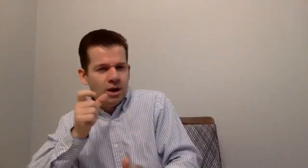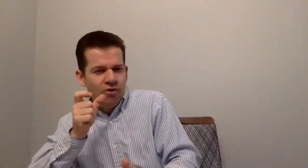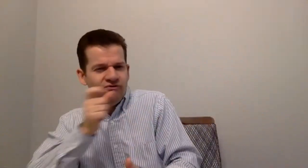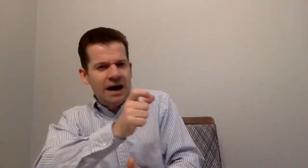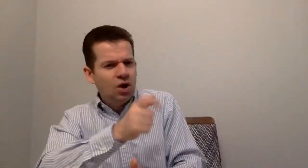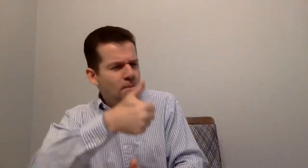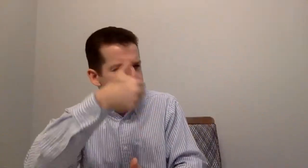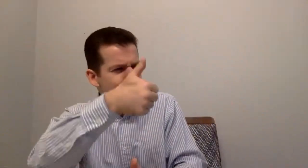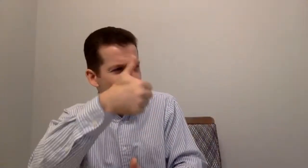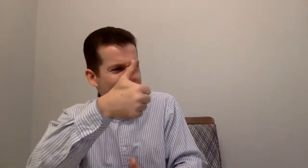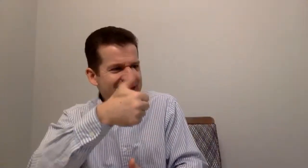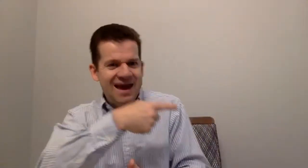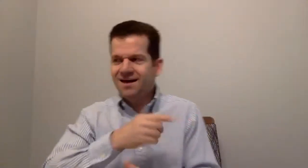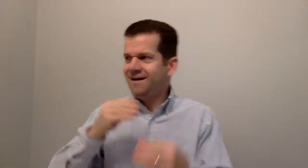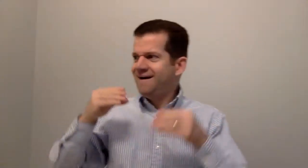Eu falo, muito bem, ela...